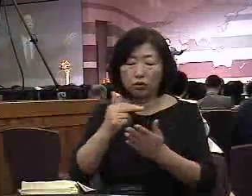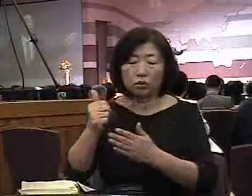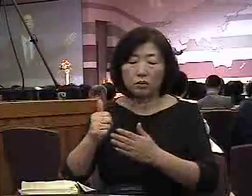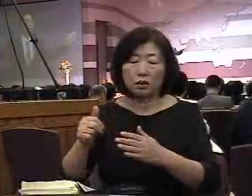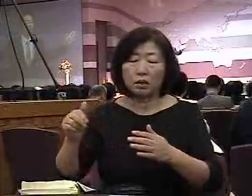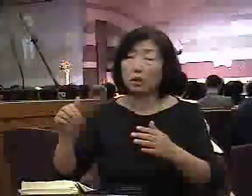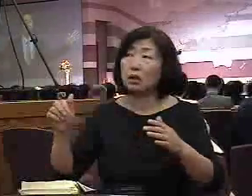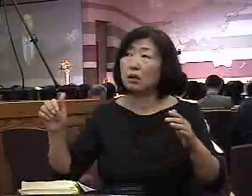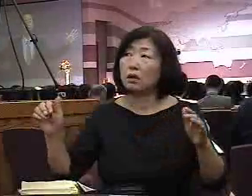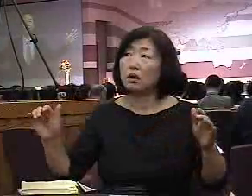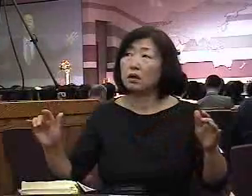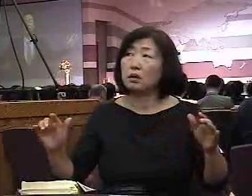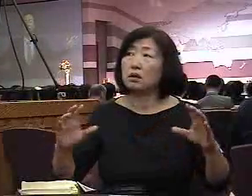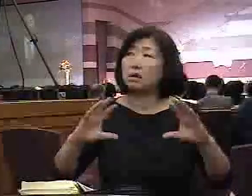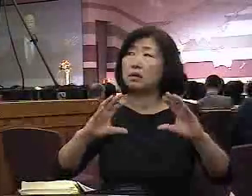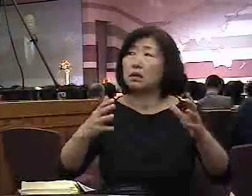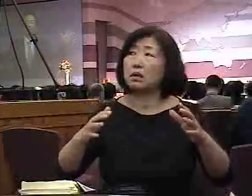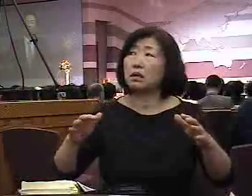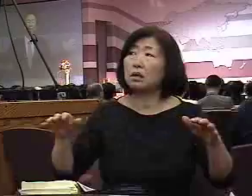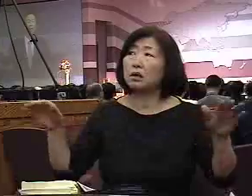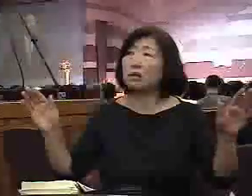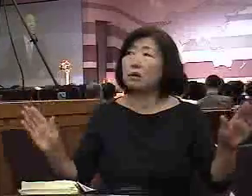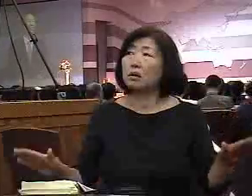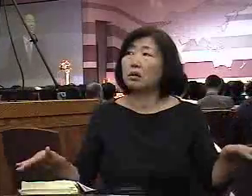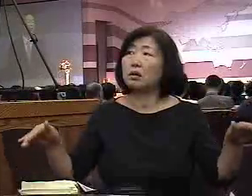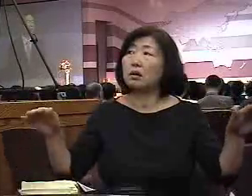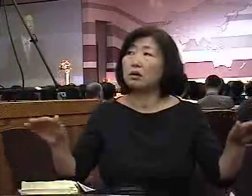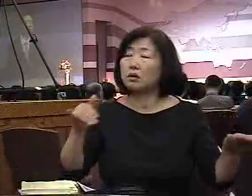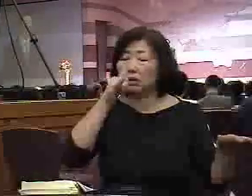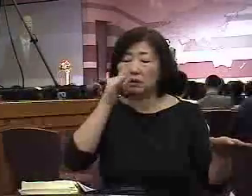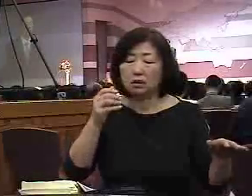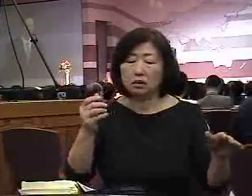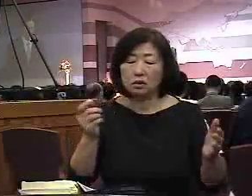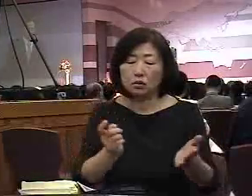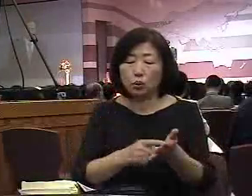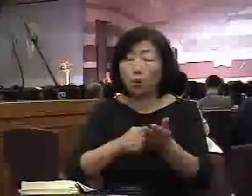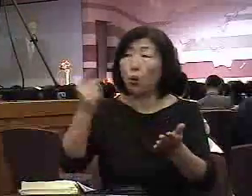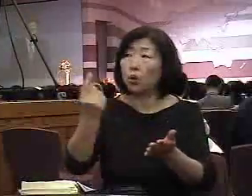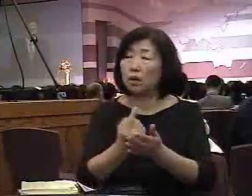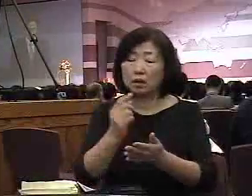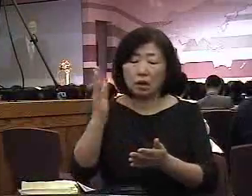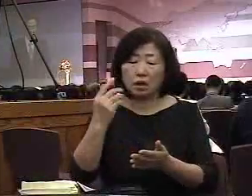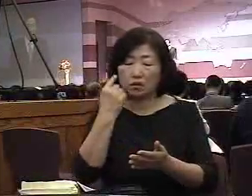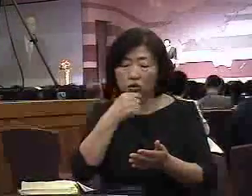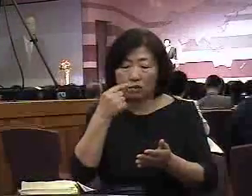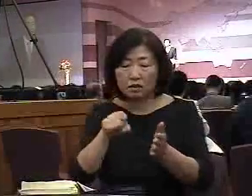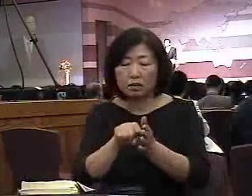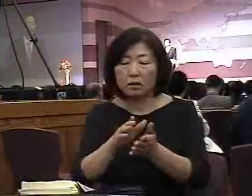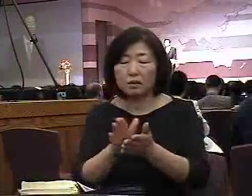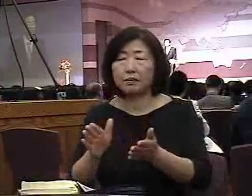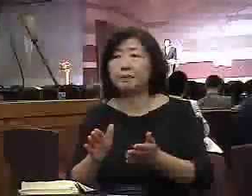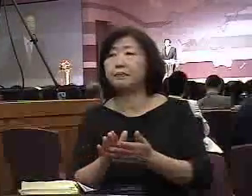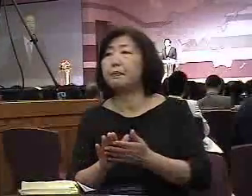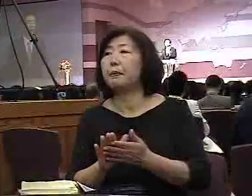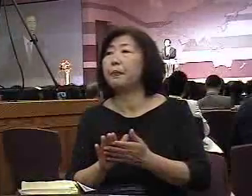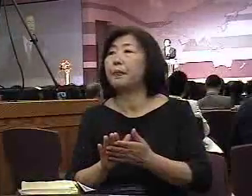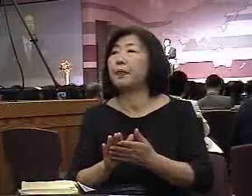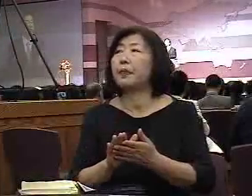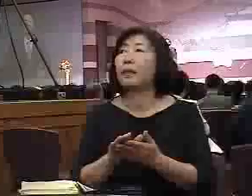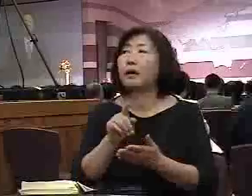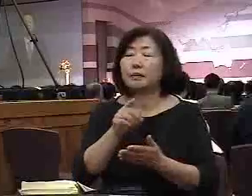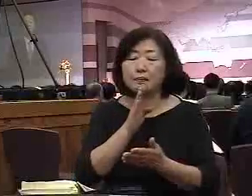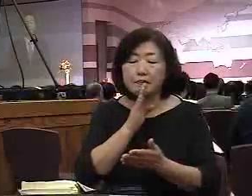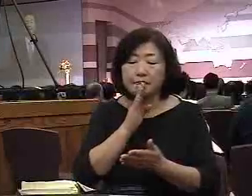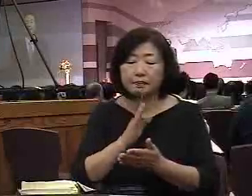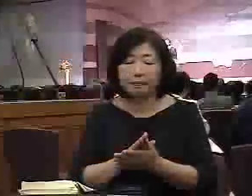세계 만방을 날아다니는 인생이 되겠습니다. 그렇게 고백하는 날이 속히 오게 될 줄로 믿습니다. 바로